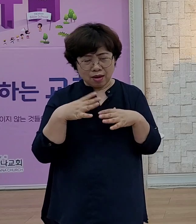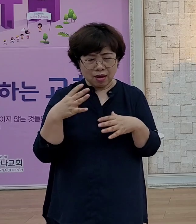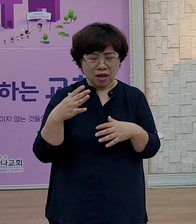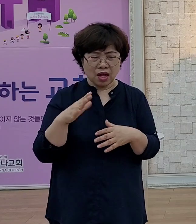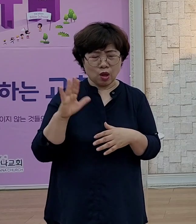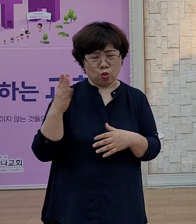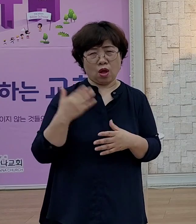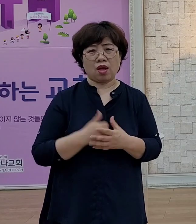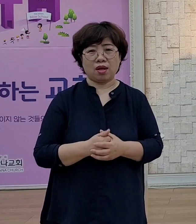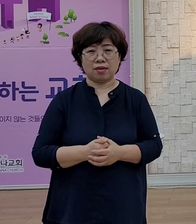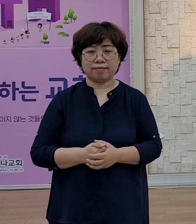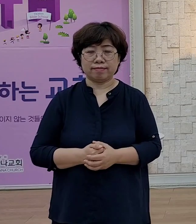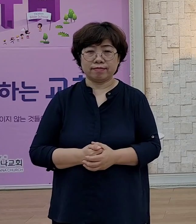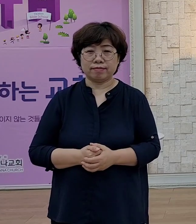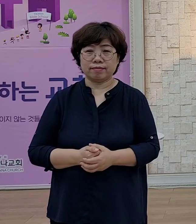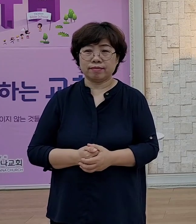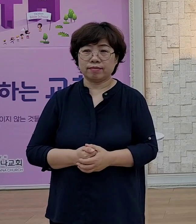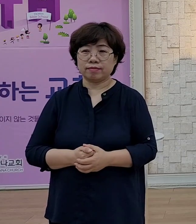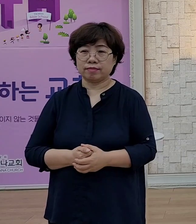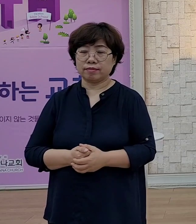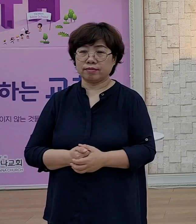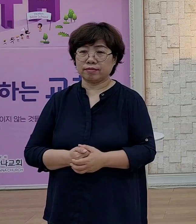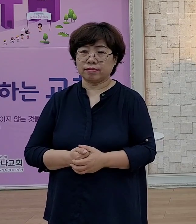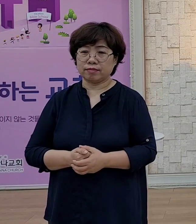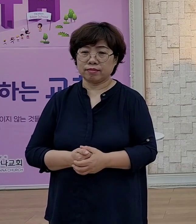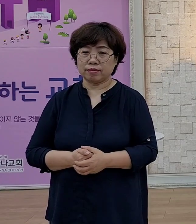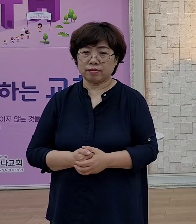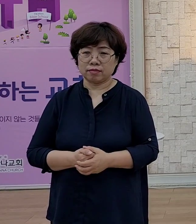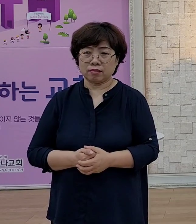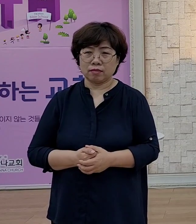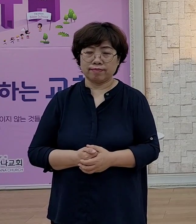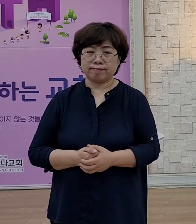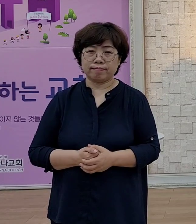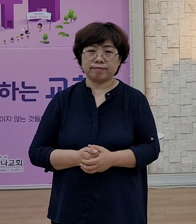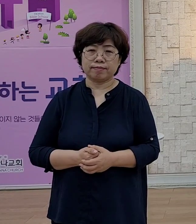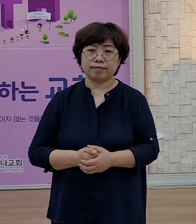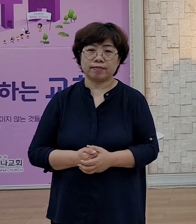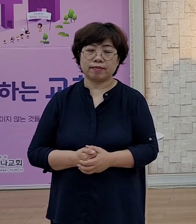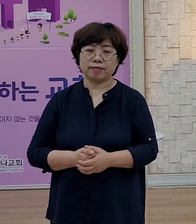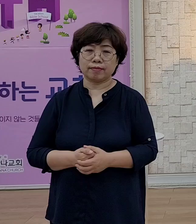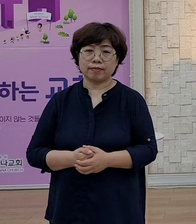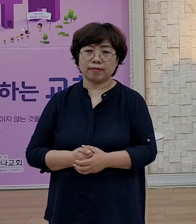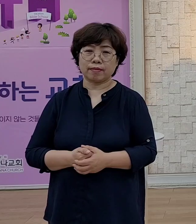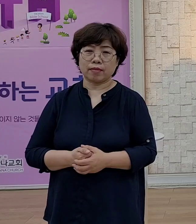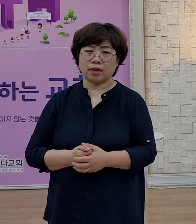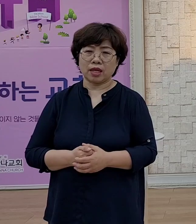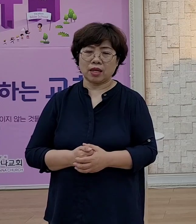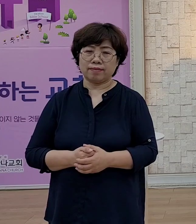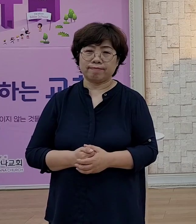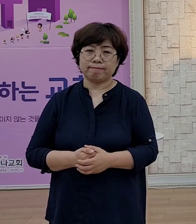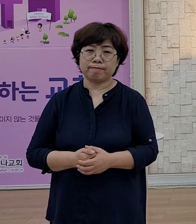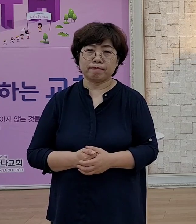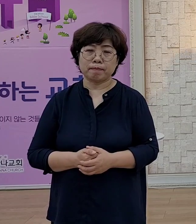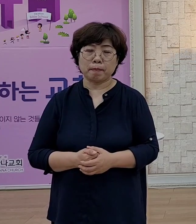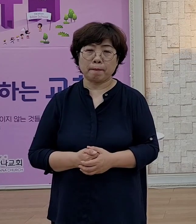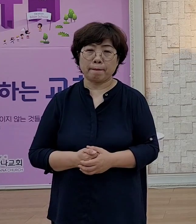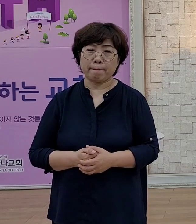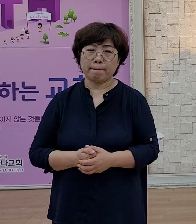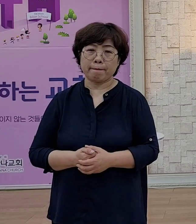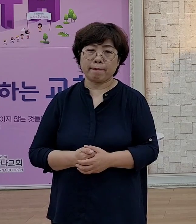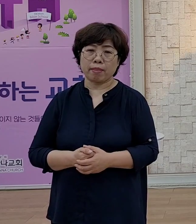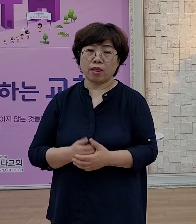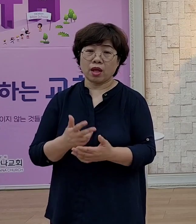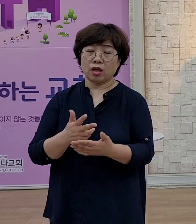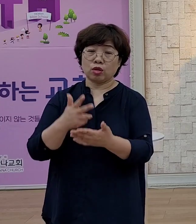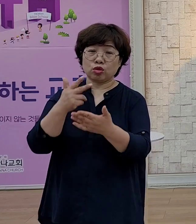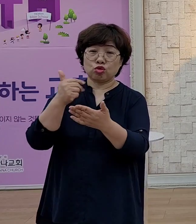없다라는 것을 보게 됩니다. 만고의 진리지. 만고의 진리. 이게